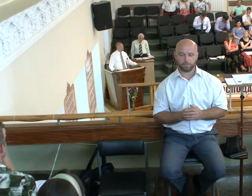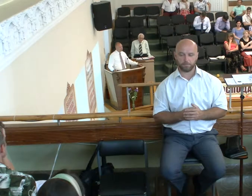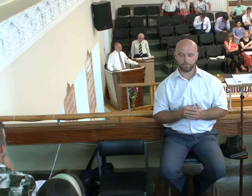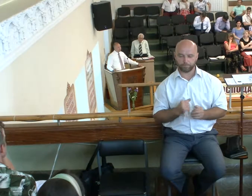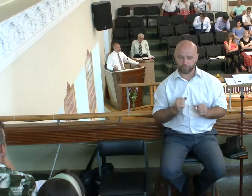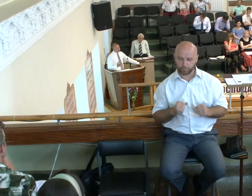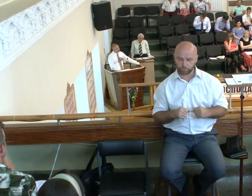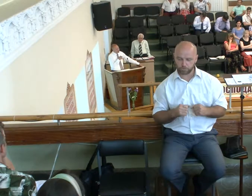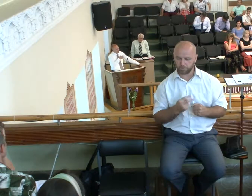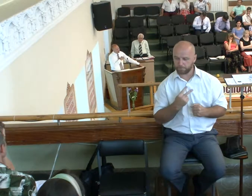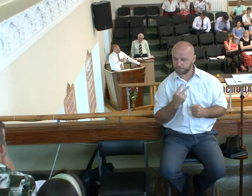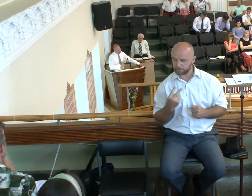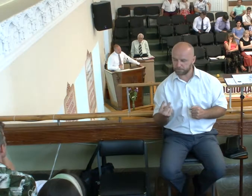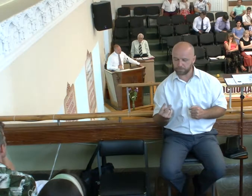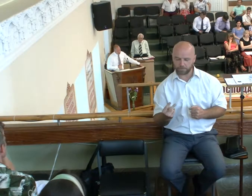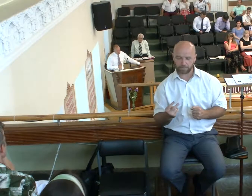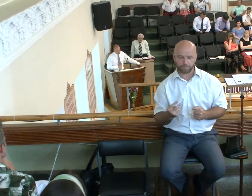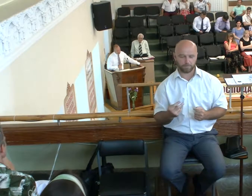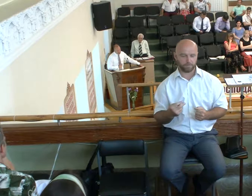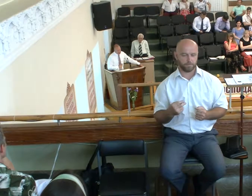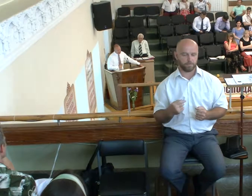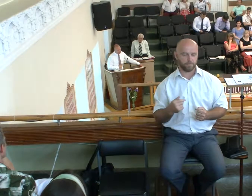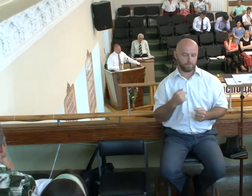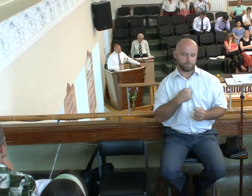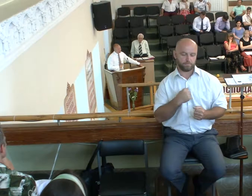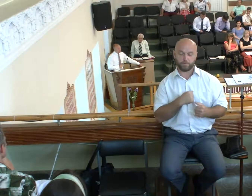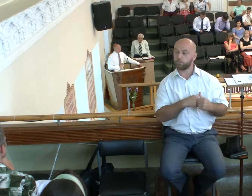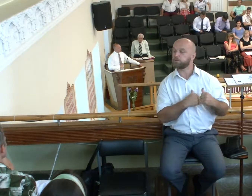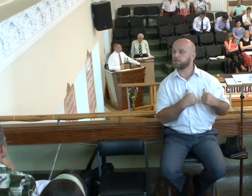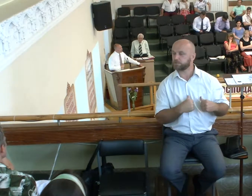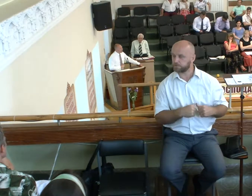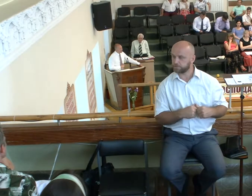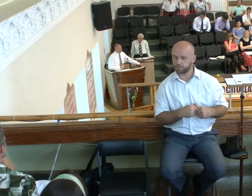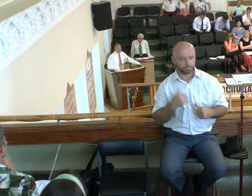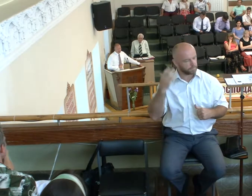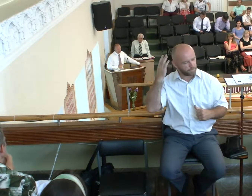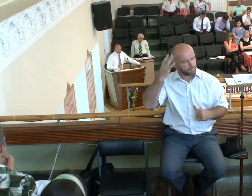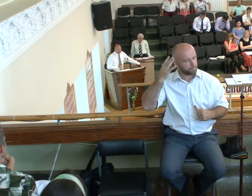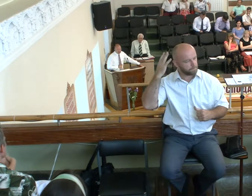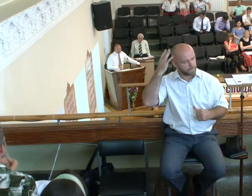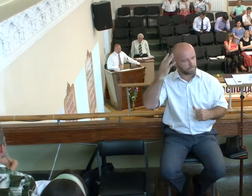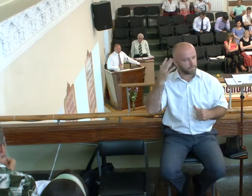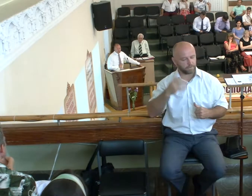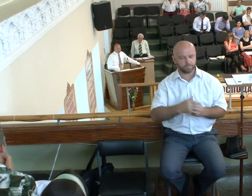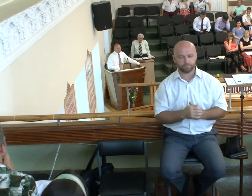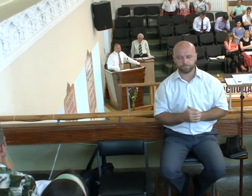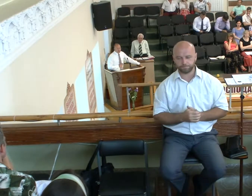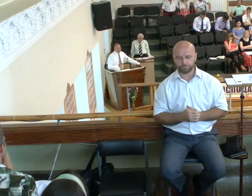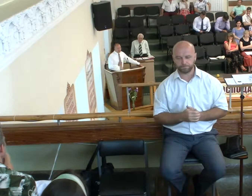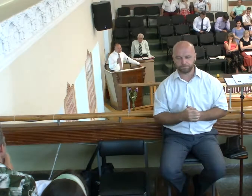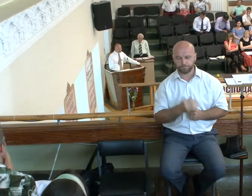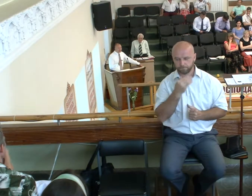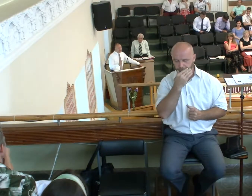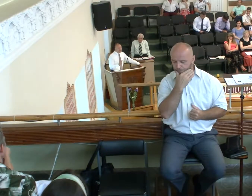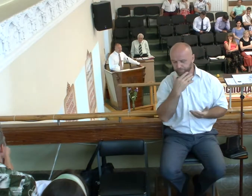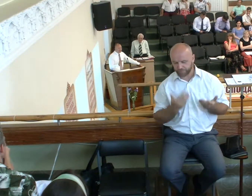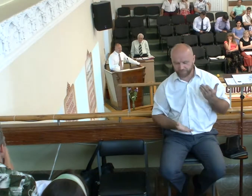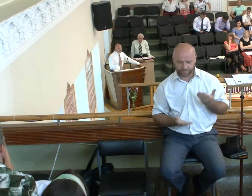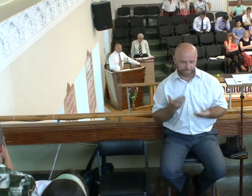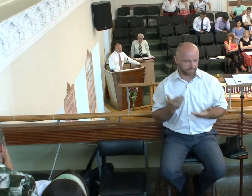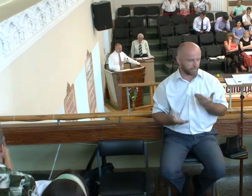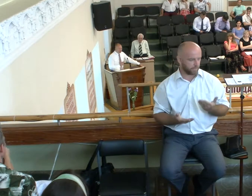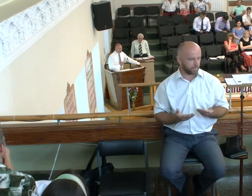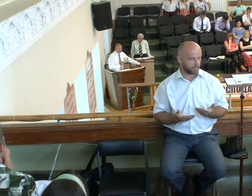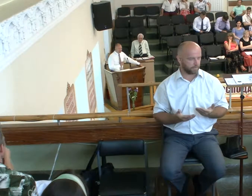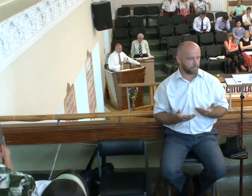ценностей. Можете заглянуть туда глубоко в свое сердце, в свои мысли, в свое сознание. Если